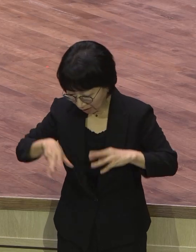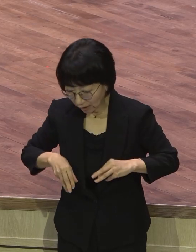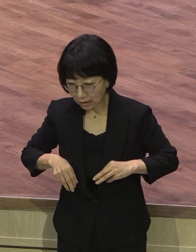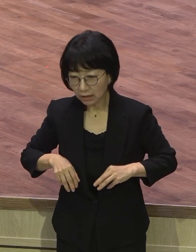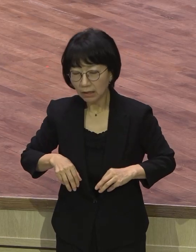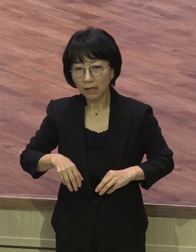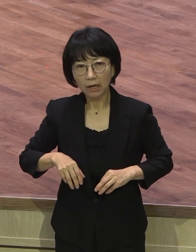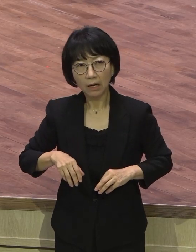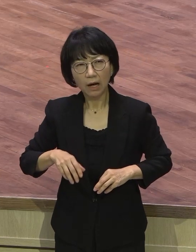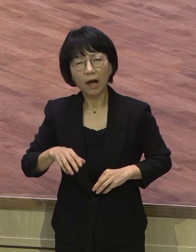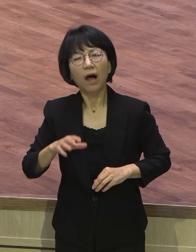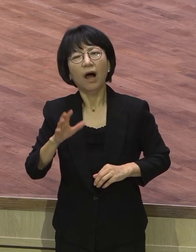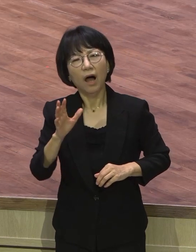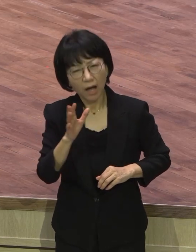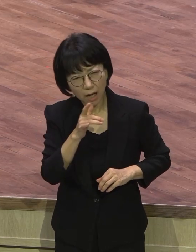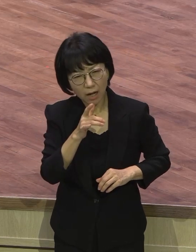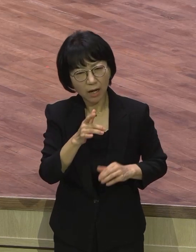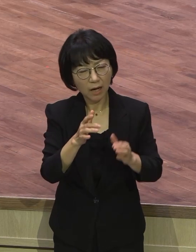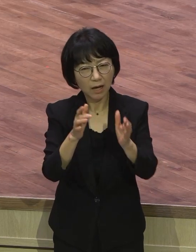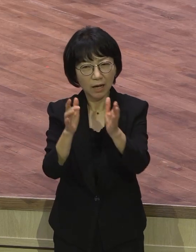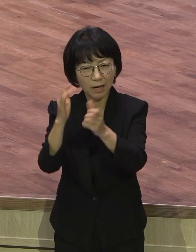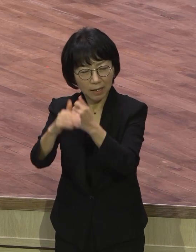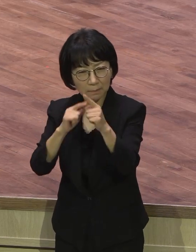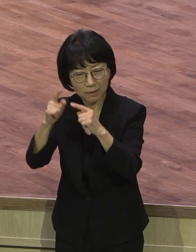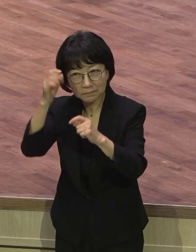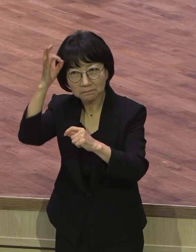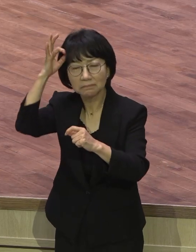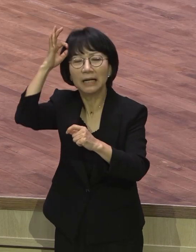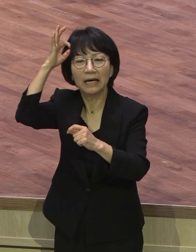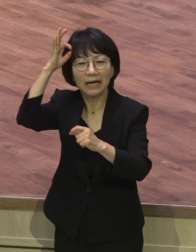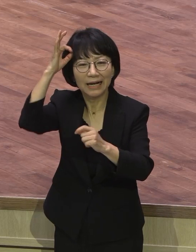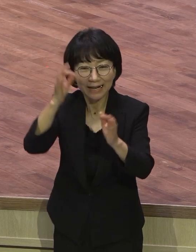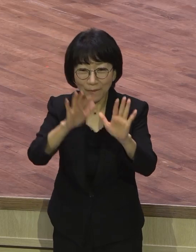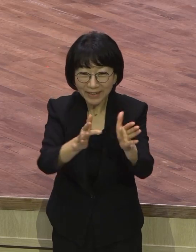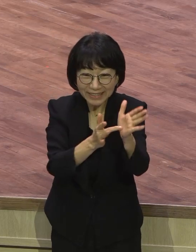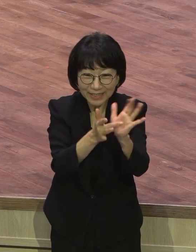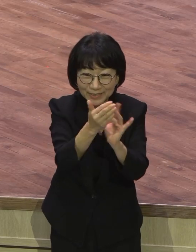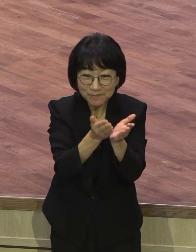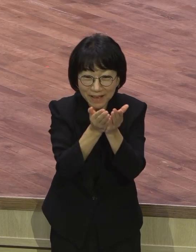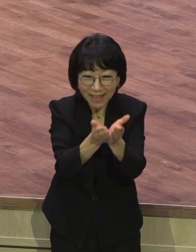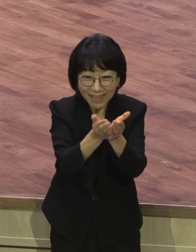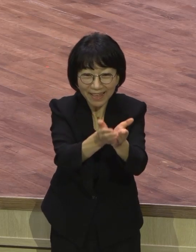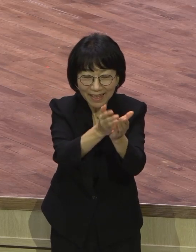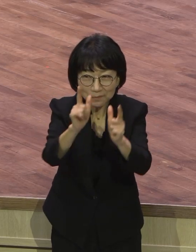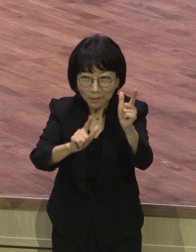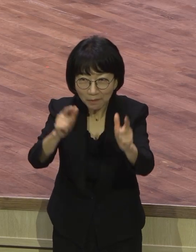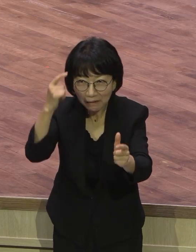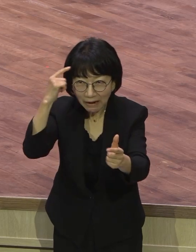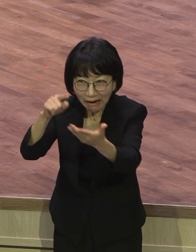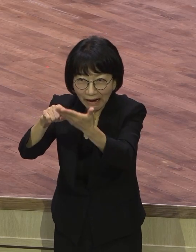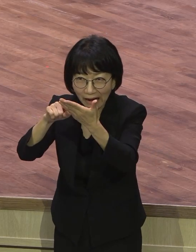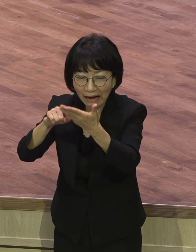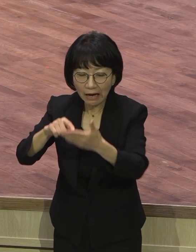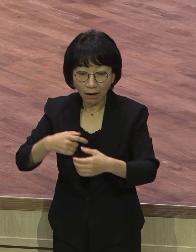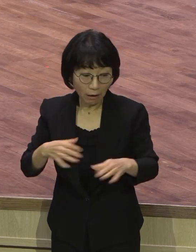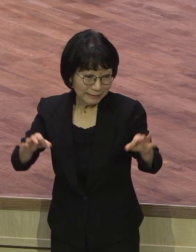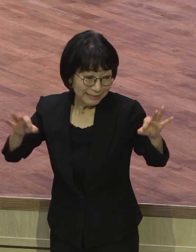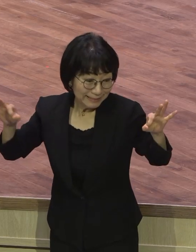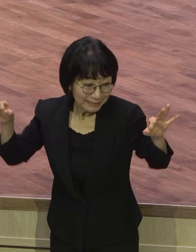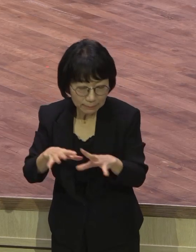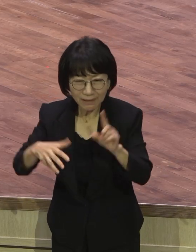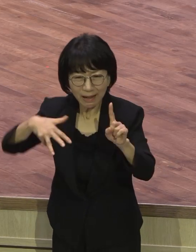바로 이런 분위기였구나. 갑자기 이 광풍이 그거는 잠깐 지나가는 거지만 지나가도 그렇게 옷을 다 베렀는데